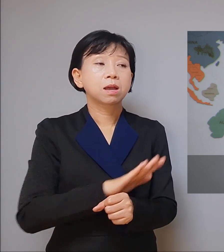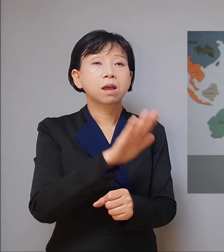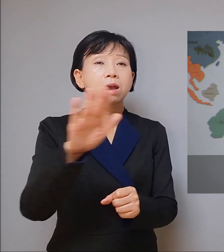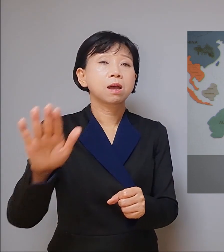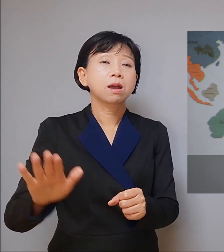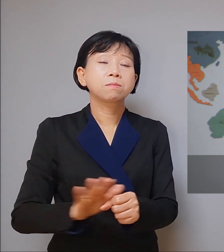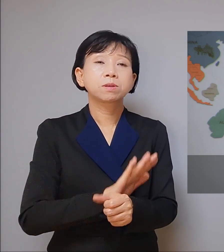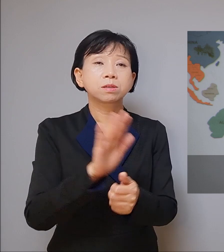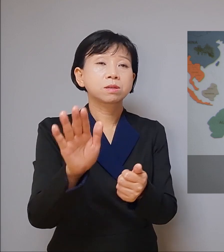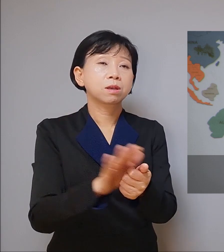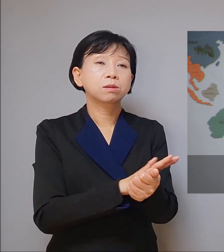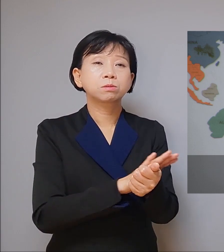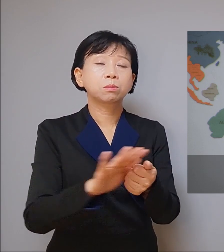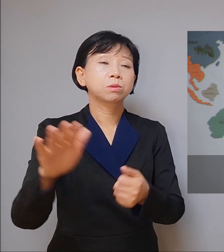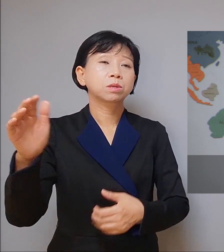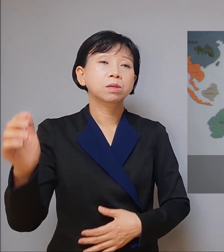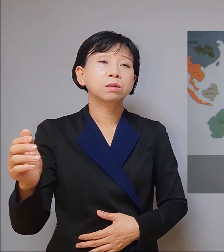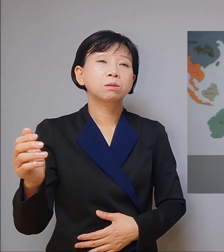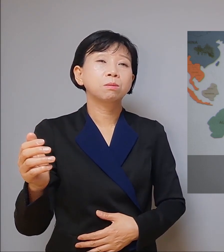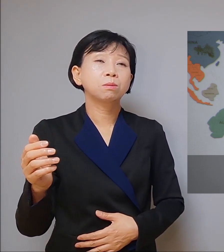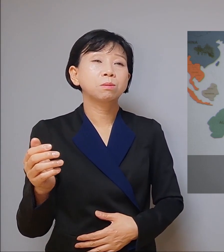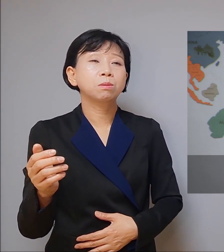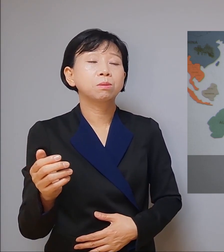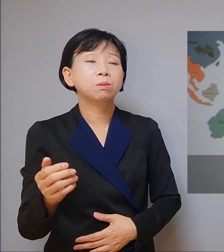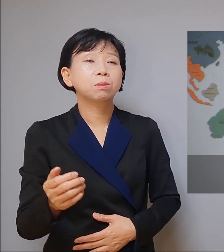보혈 자비의